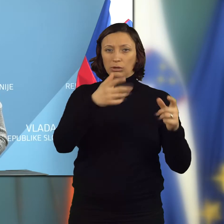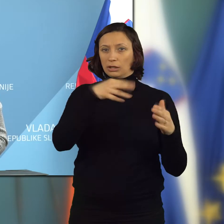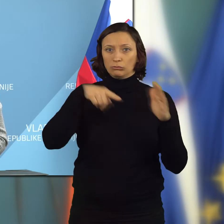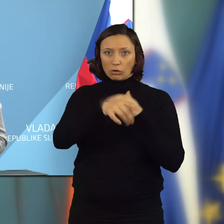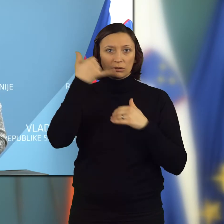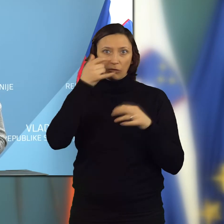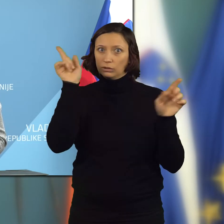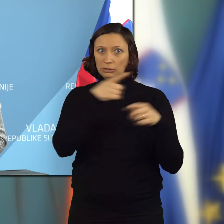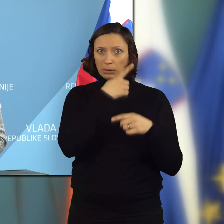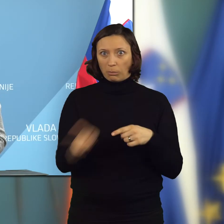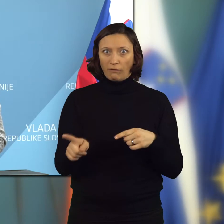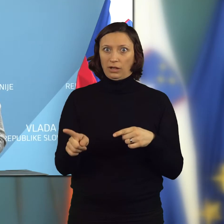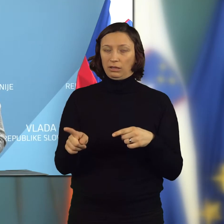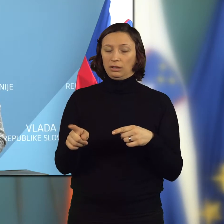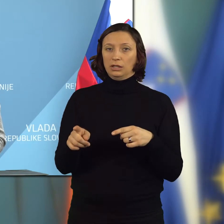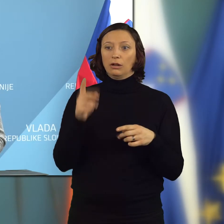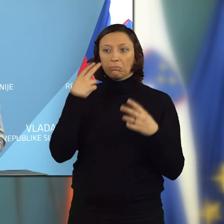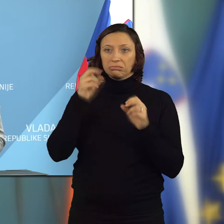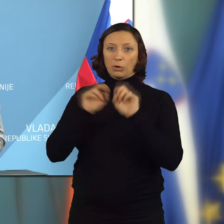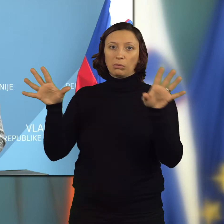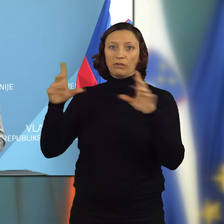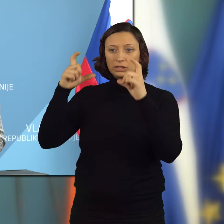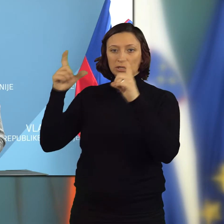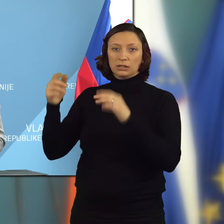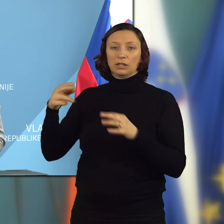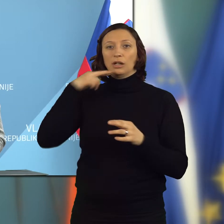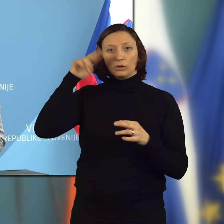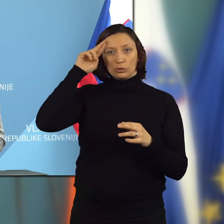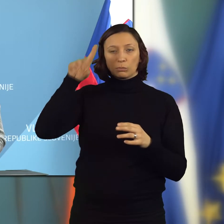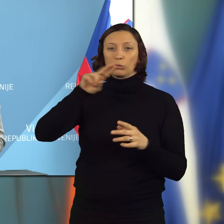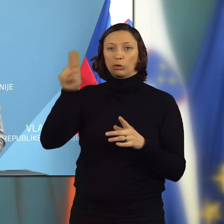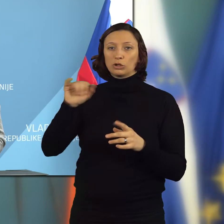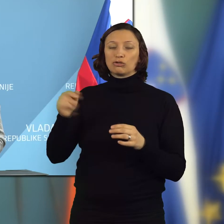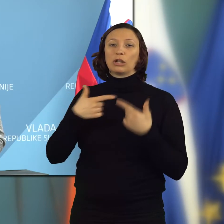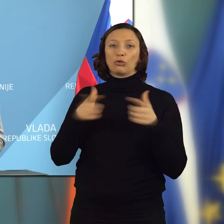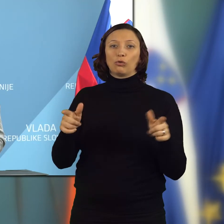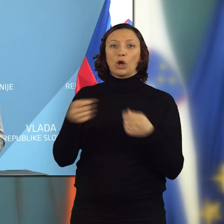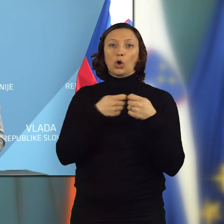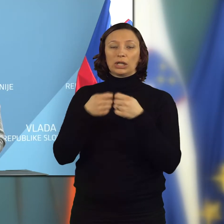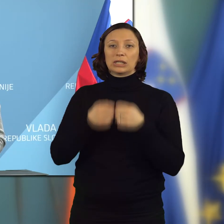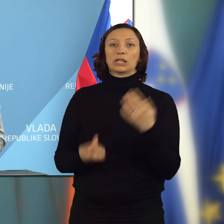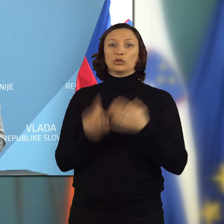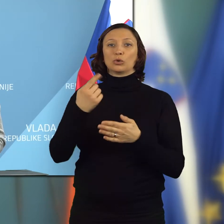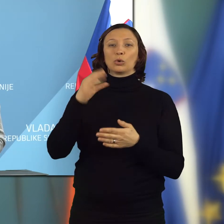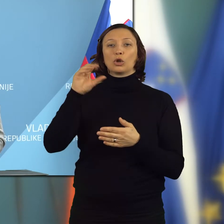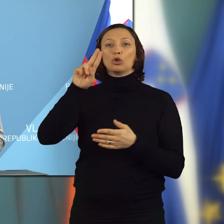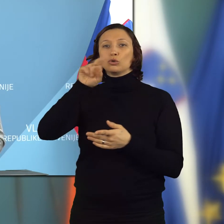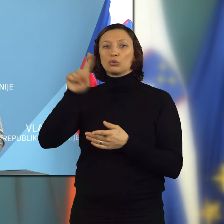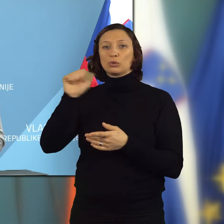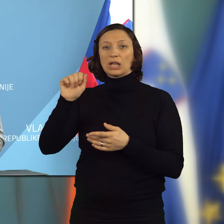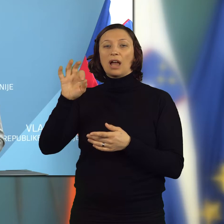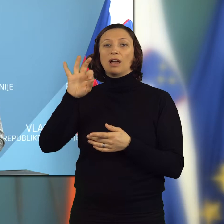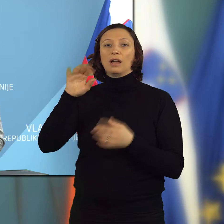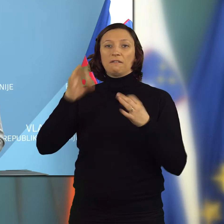zaporov, kjer je vnos telefonov vsakomur prepovedan. Gospod Podržaj je dal dovoljenje organizatorjem dogodka